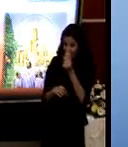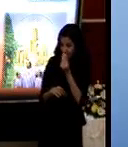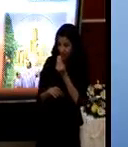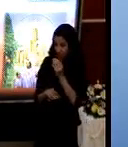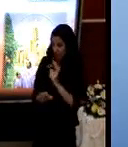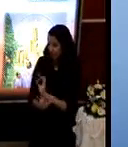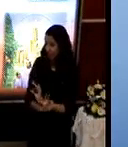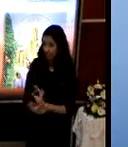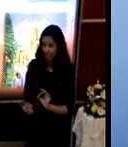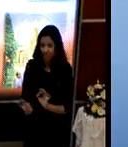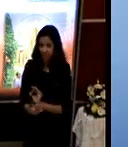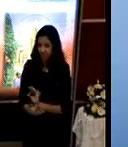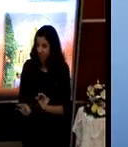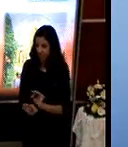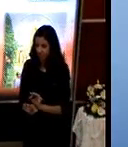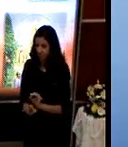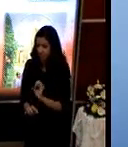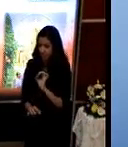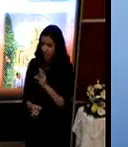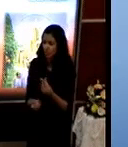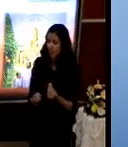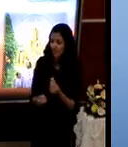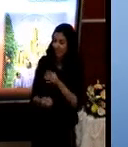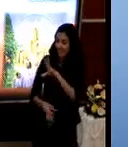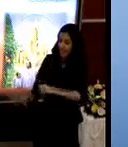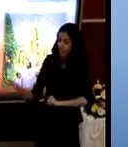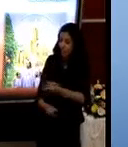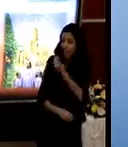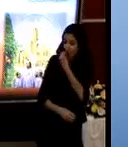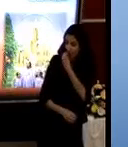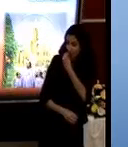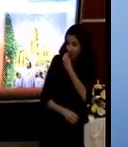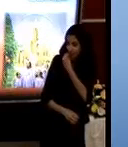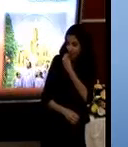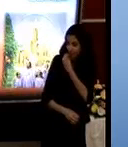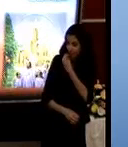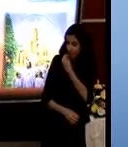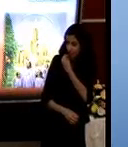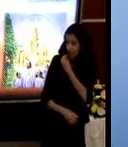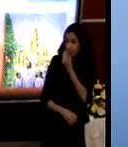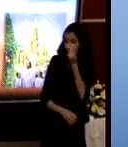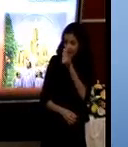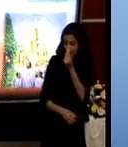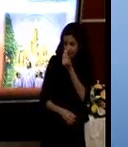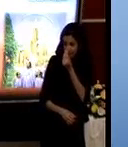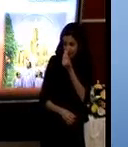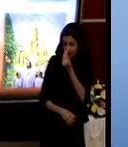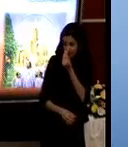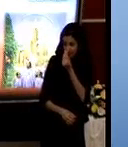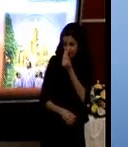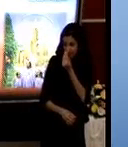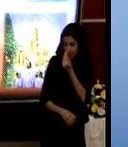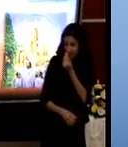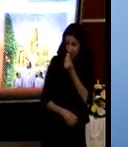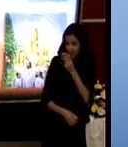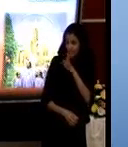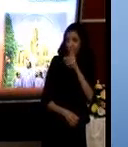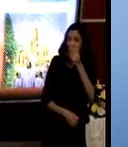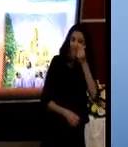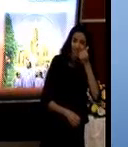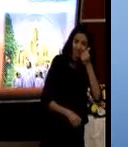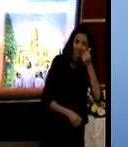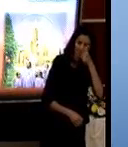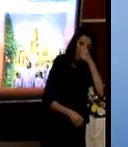solamente a recogerlo y comerlo. Pero Dios dice, lo van a hacer en la semana. El viernes les voy a